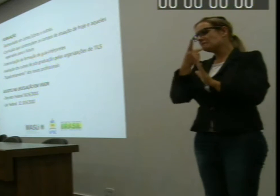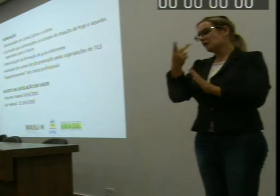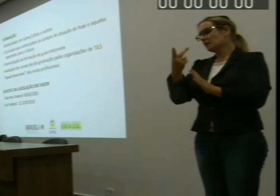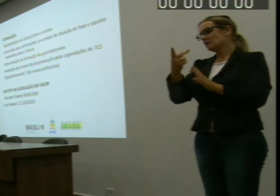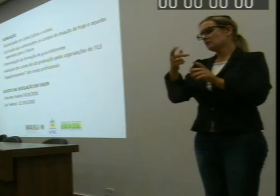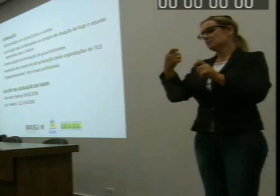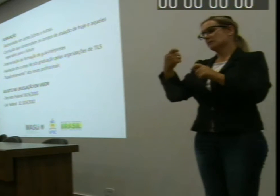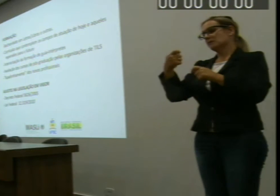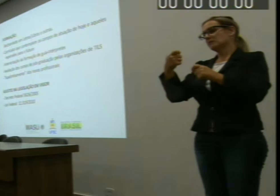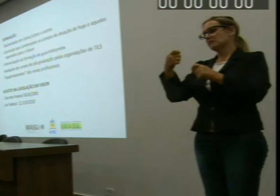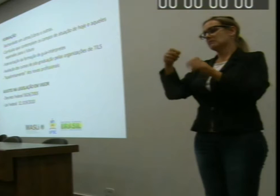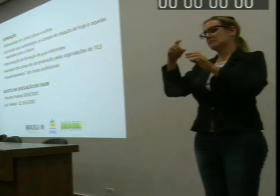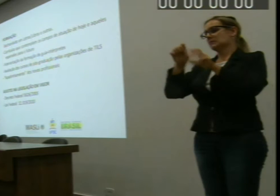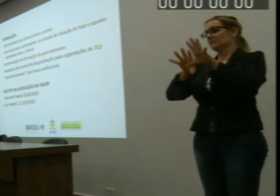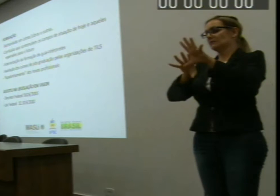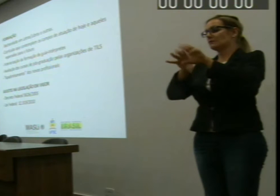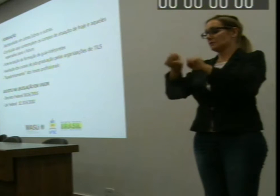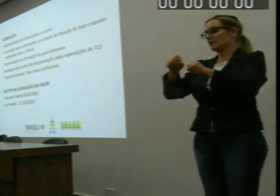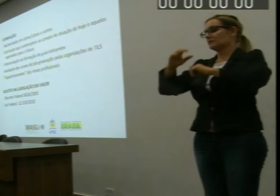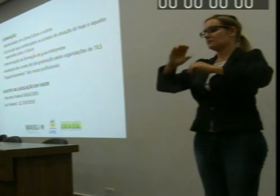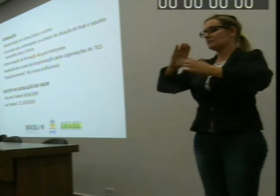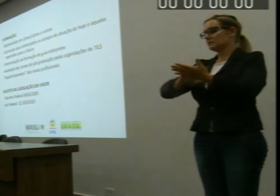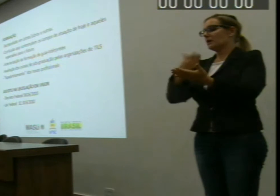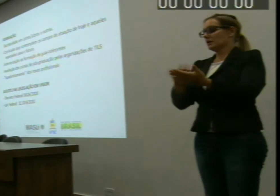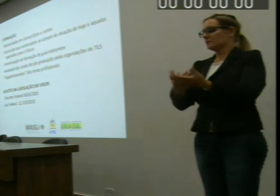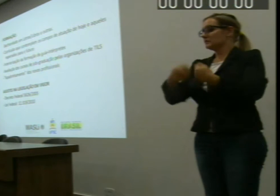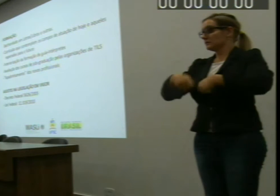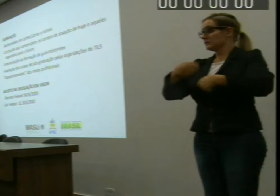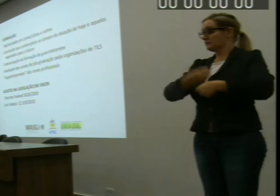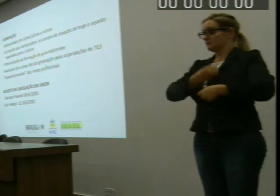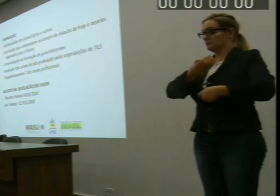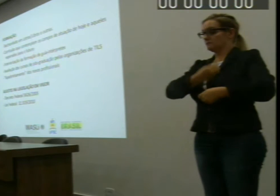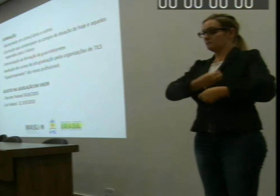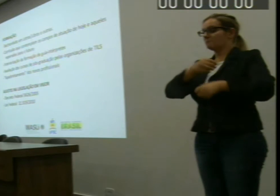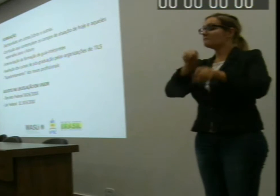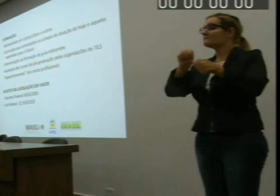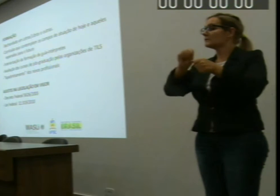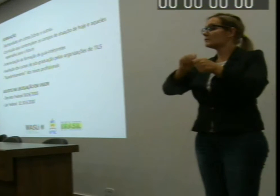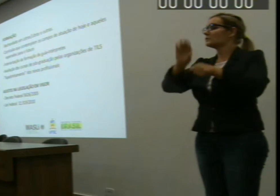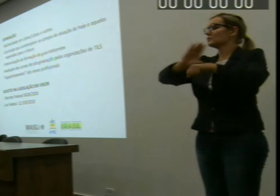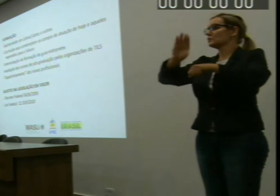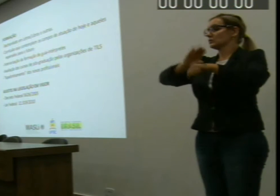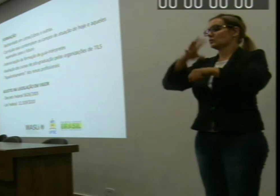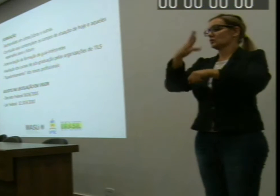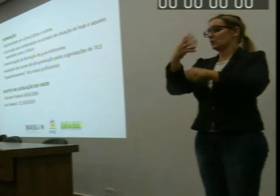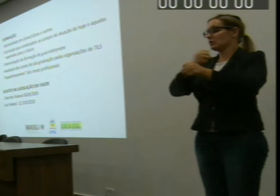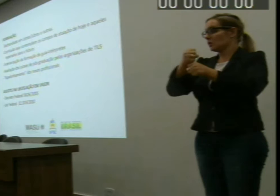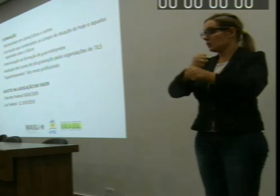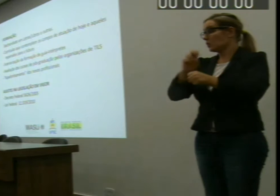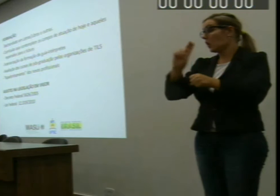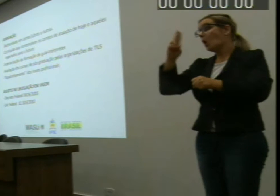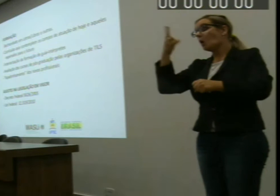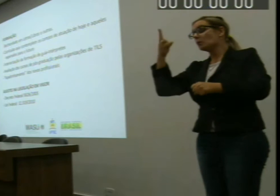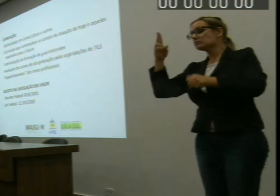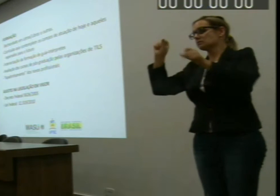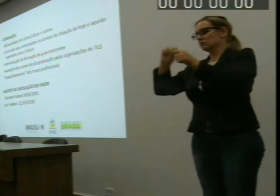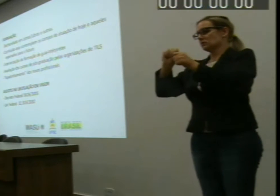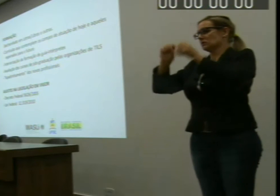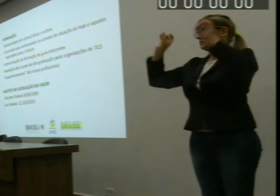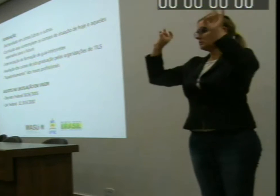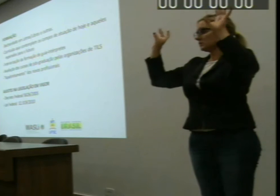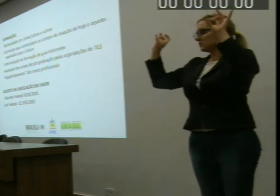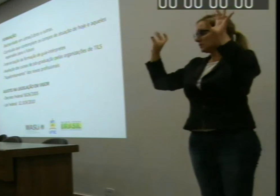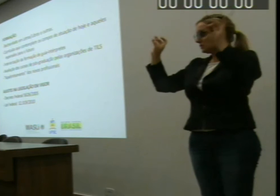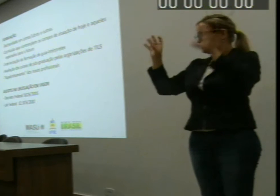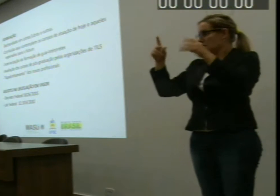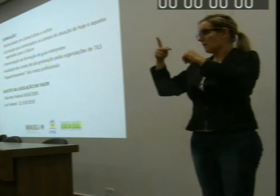você pode se formar num curso que dura 4 anos ou você pode fazer uma especialização que dura 2 anos ou você pode fazer um curso profissionalizante que